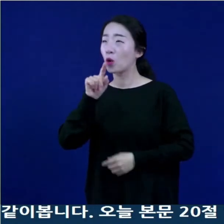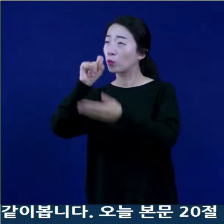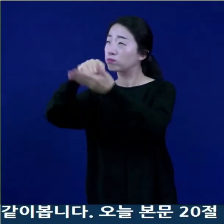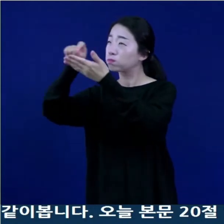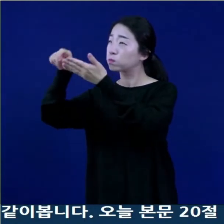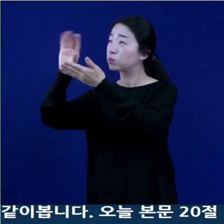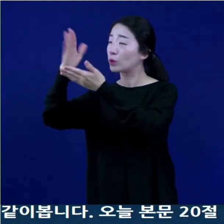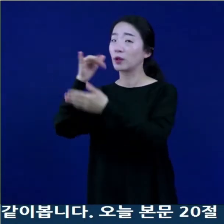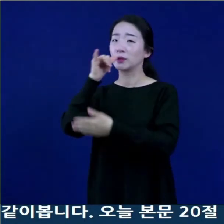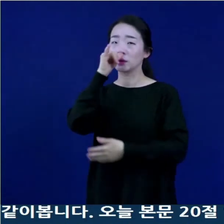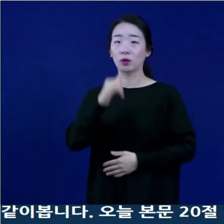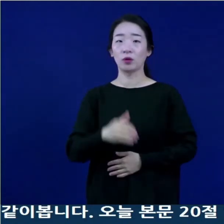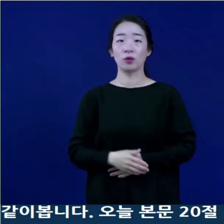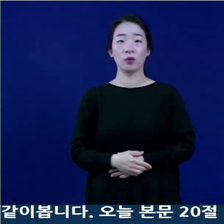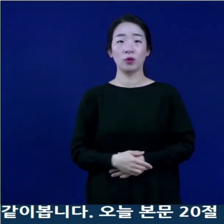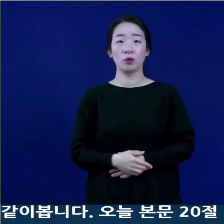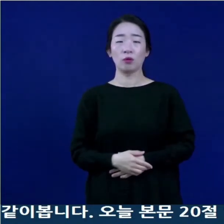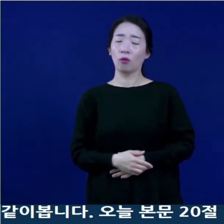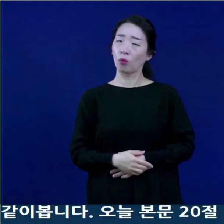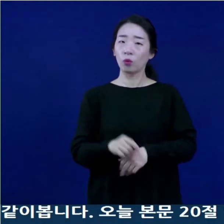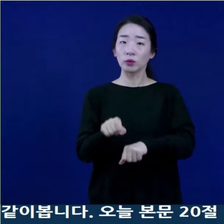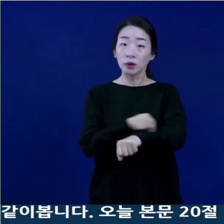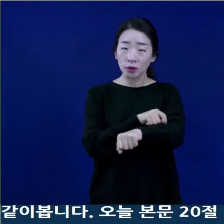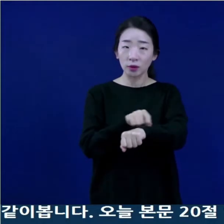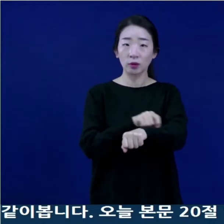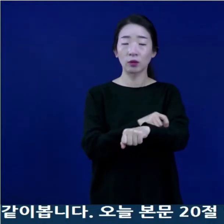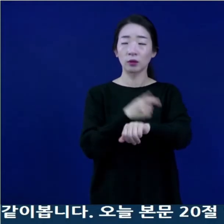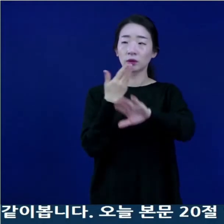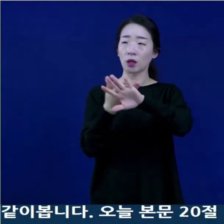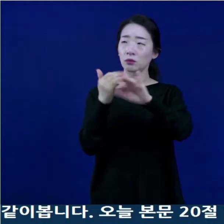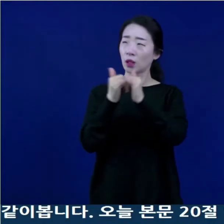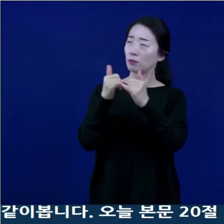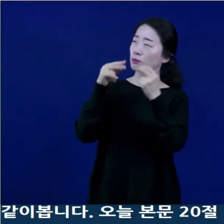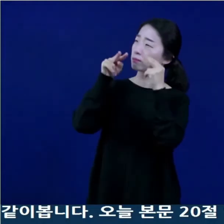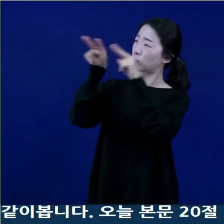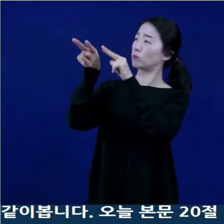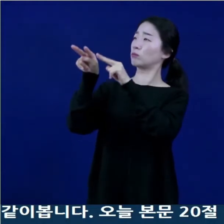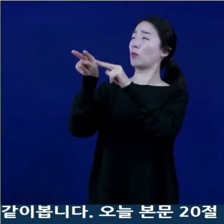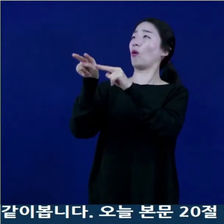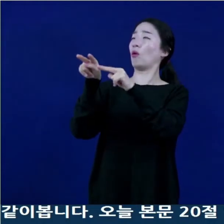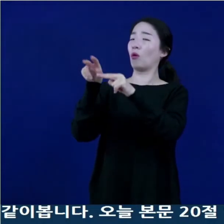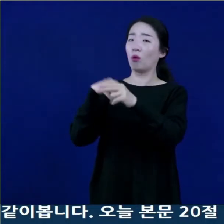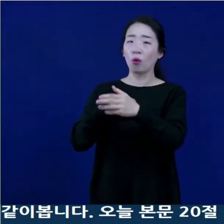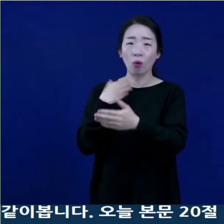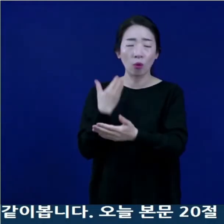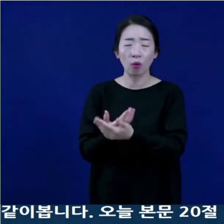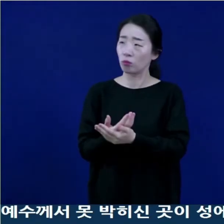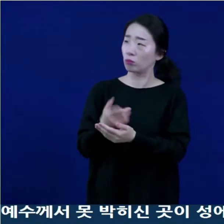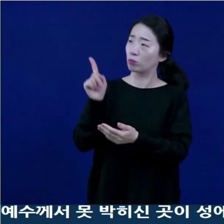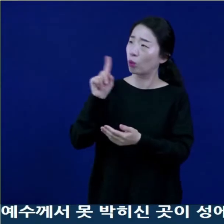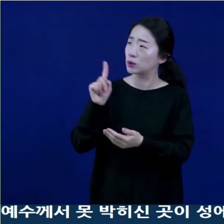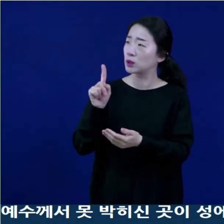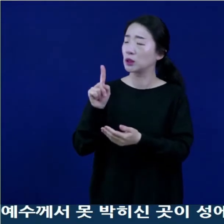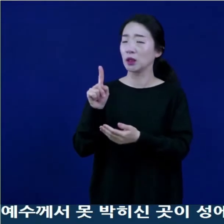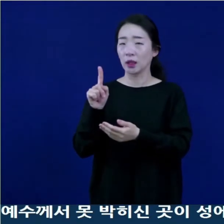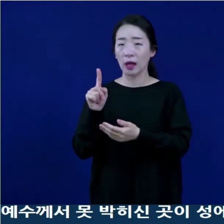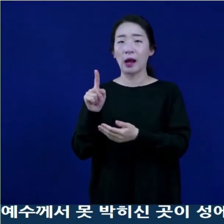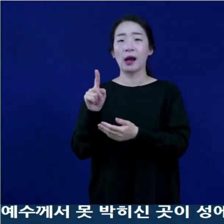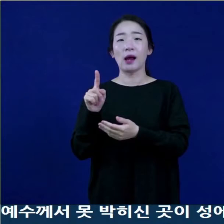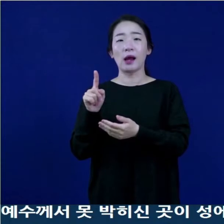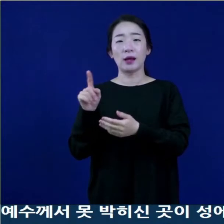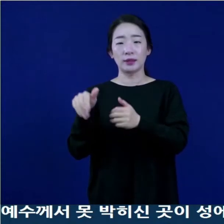특이한 패였습니다. 다른 사람들의 시선을 강탈하기에 충분할 정도로 그 당시에 십자가형